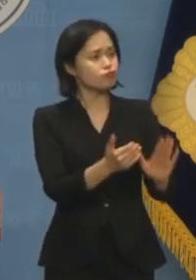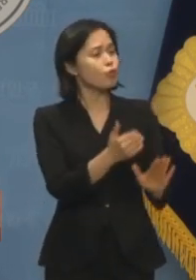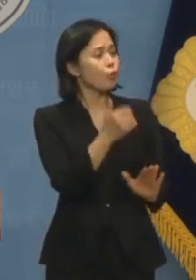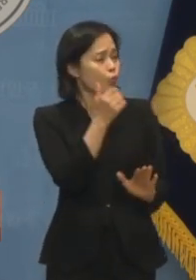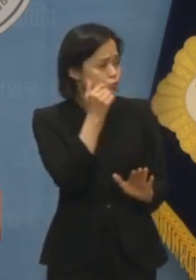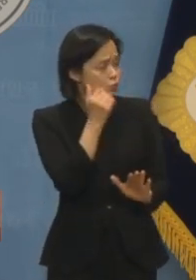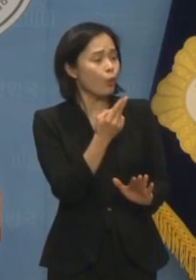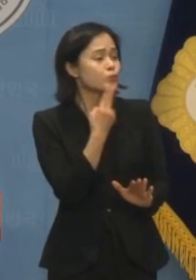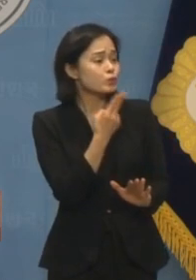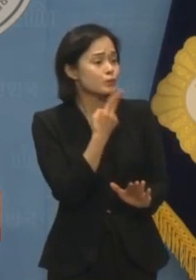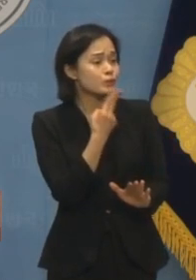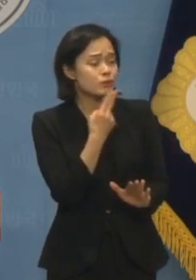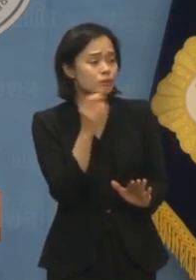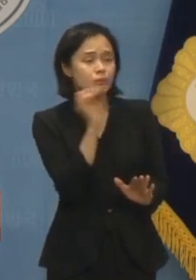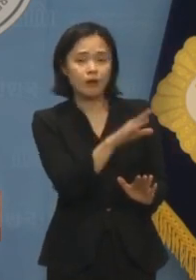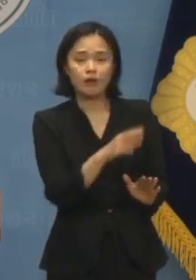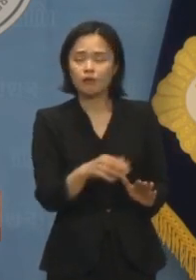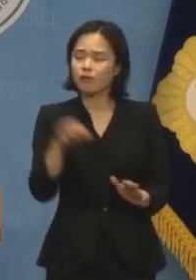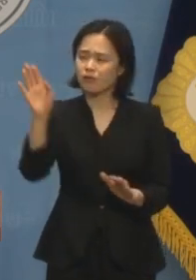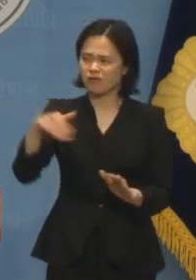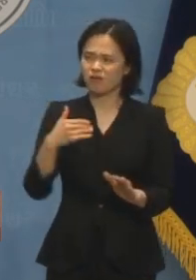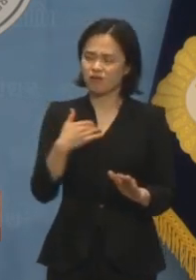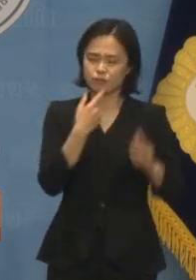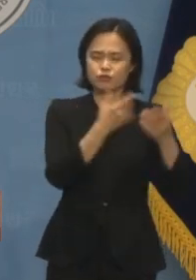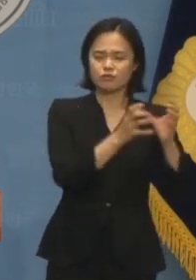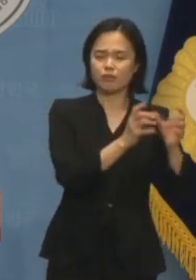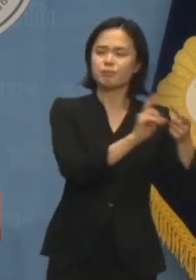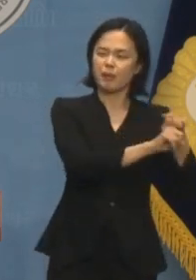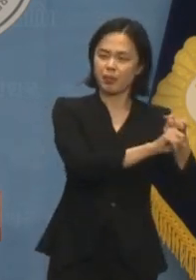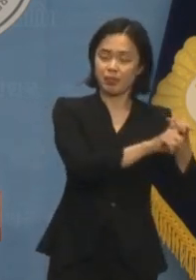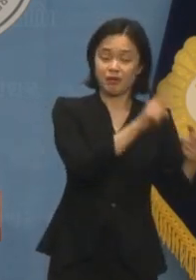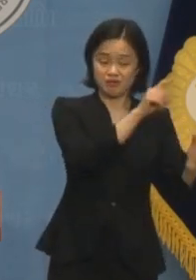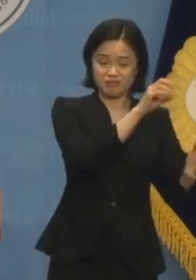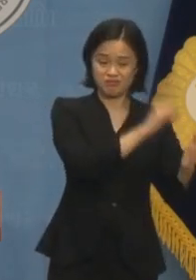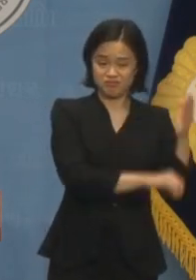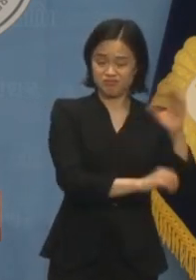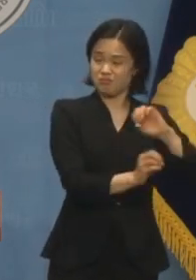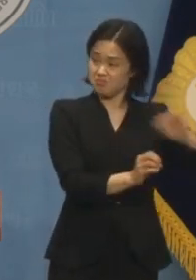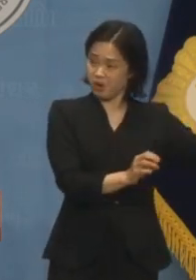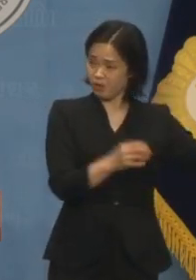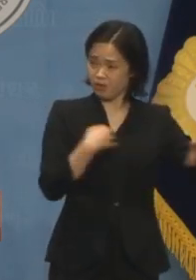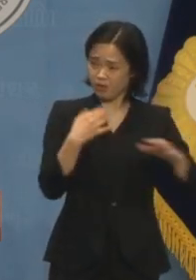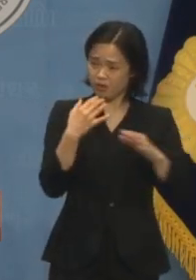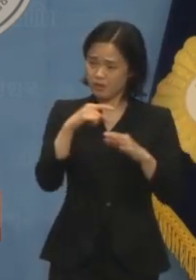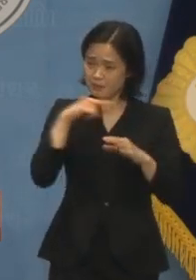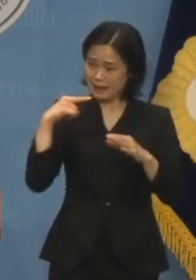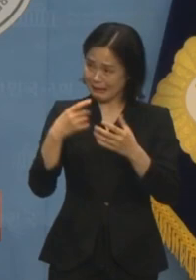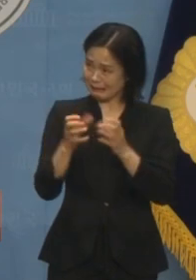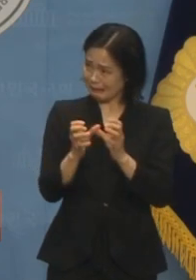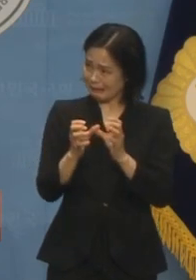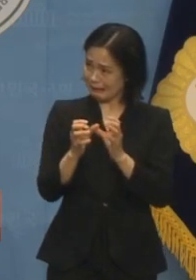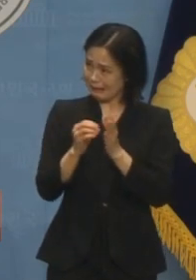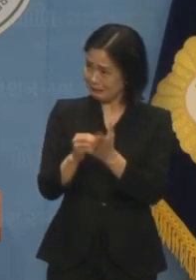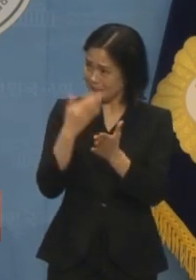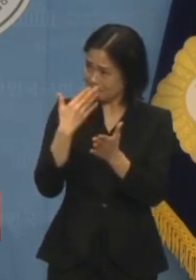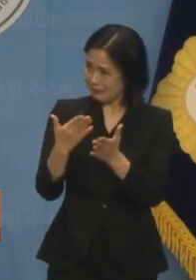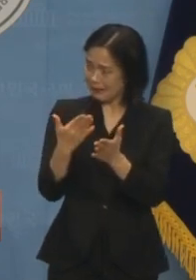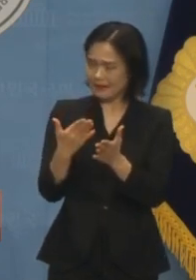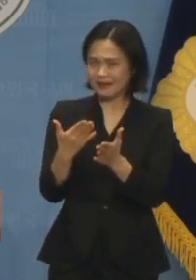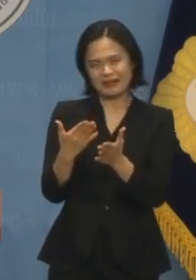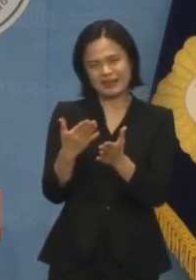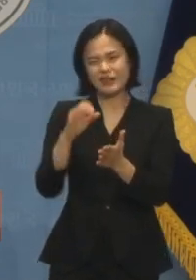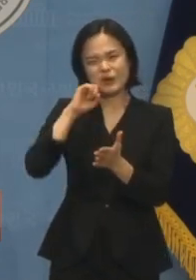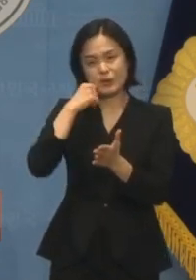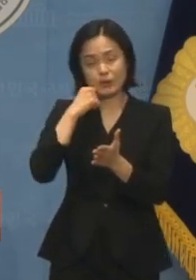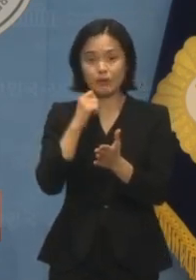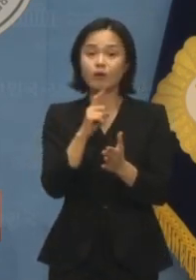그쪽인데 여기를 버리고 어떻게 가요라고 답합니다. 이 통화가 이루어진 2024년 3월 4일은